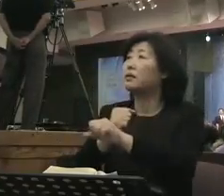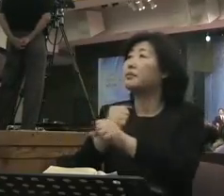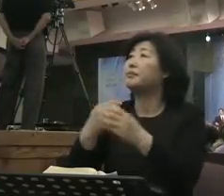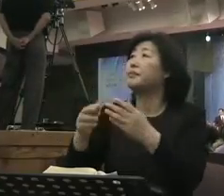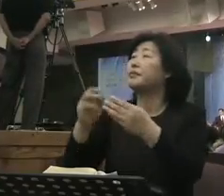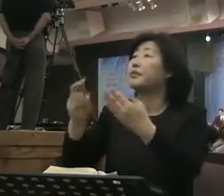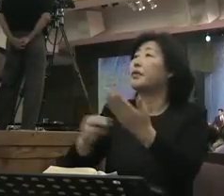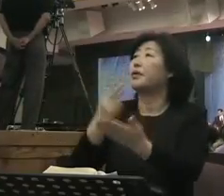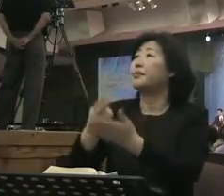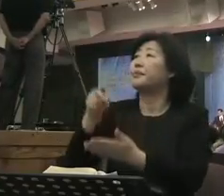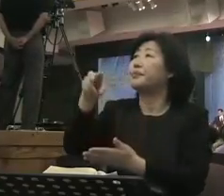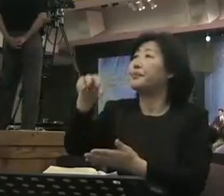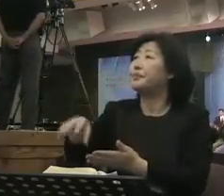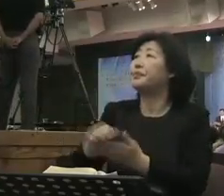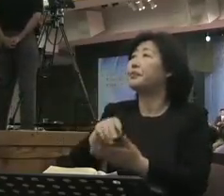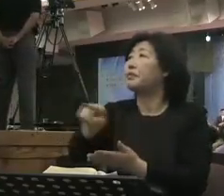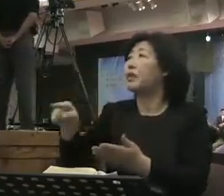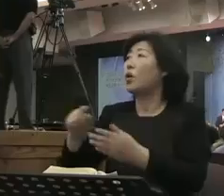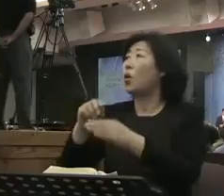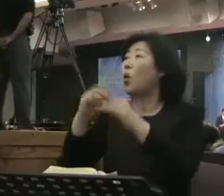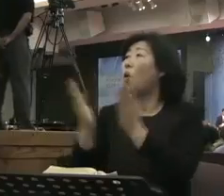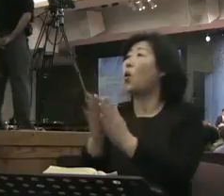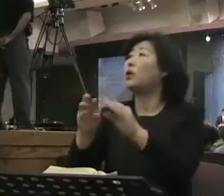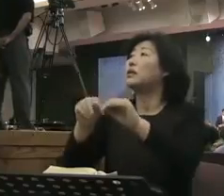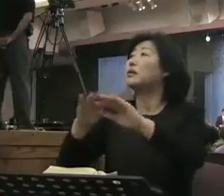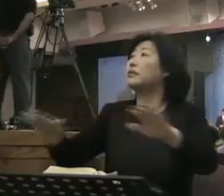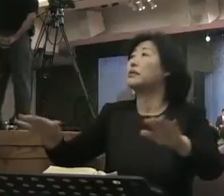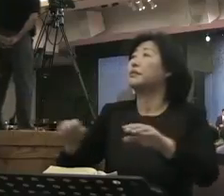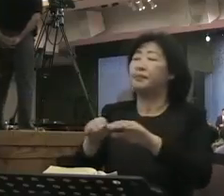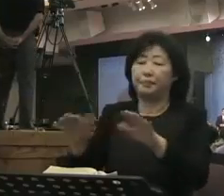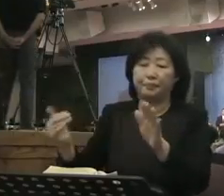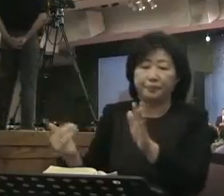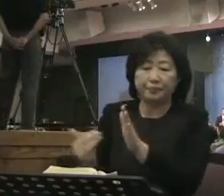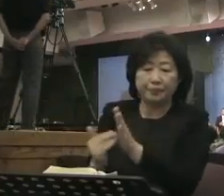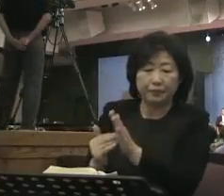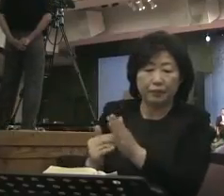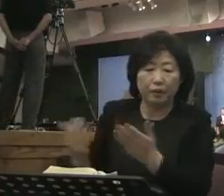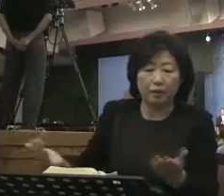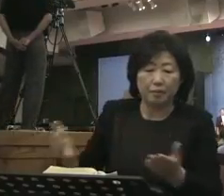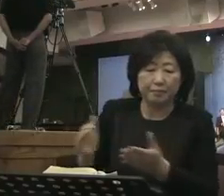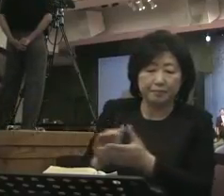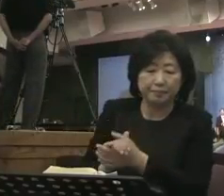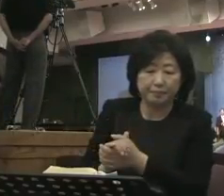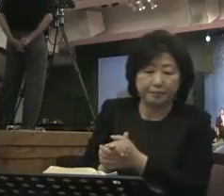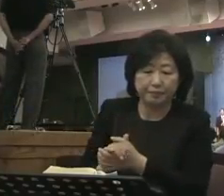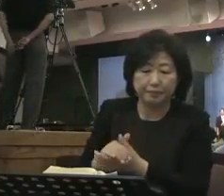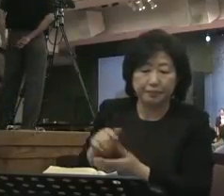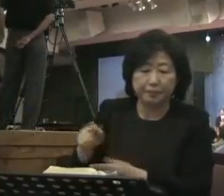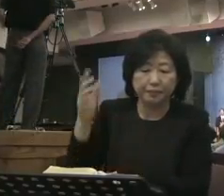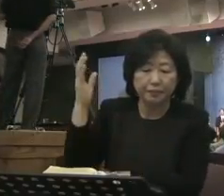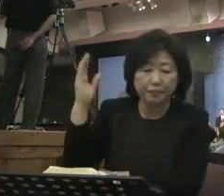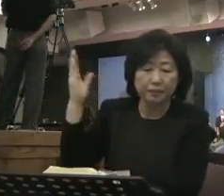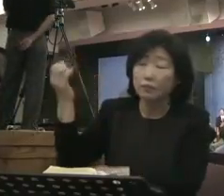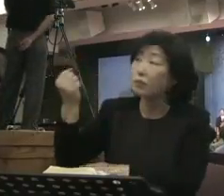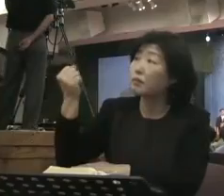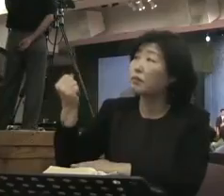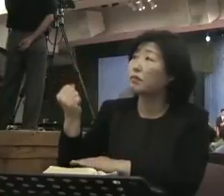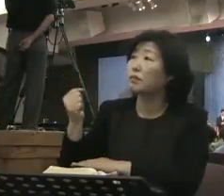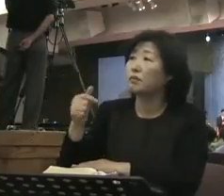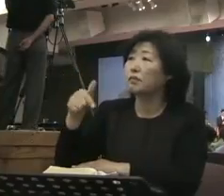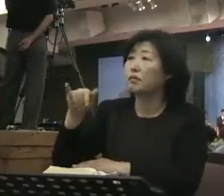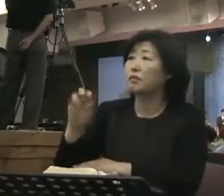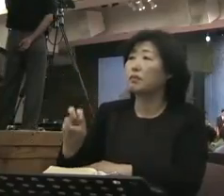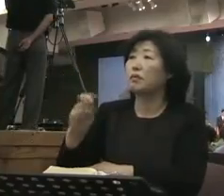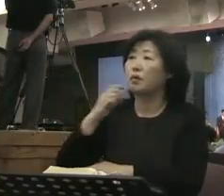하셨으나 여호와께서 거기서 그들을 온 지면에 흩으셨더라. 아멘. 이 말씀을 가지고 김승훈 목사님